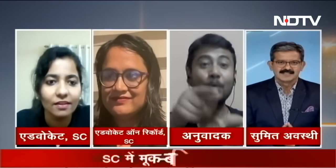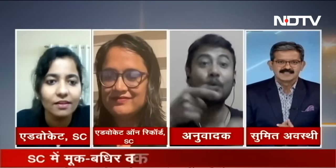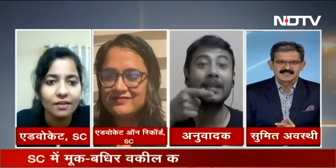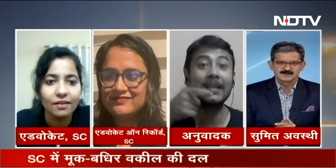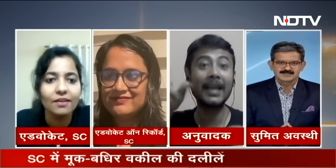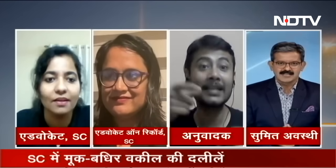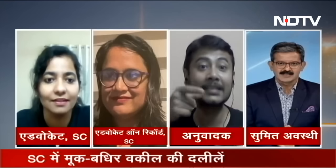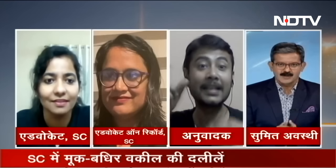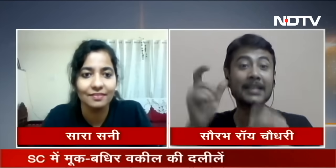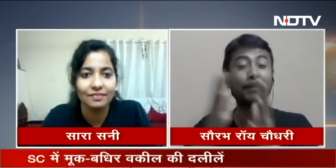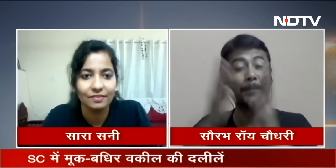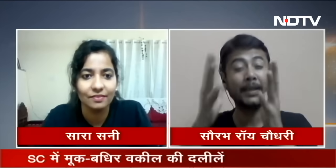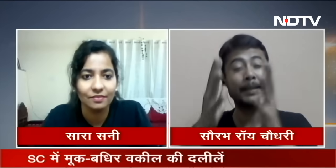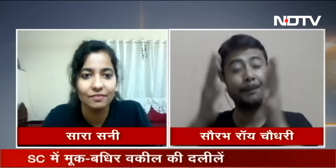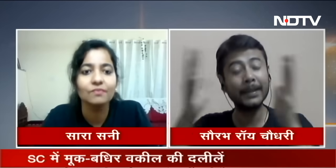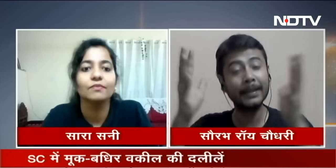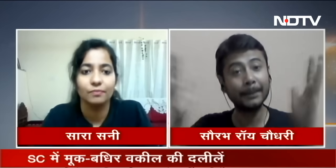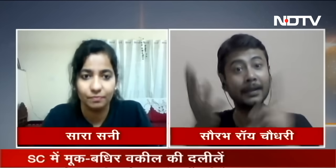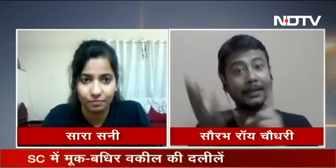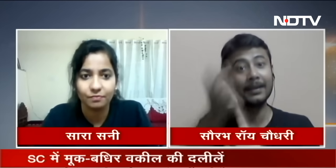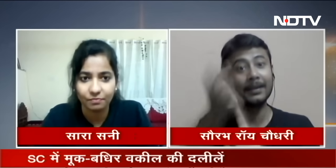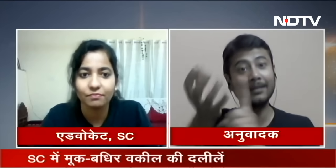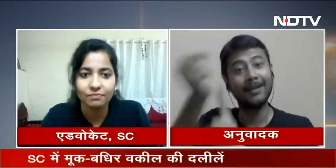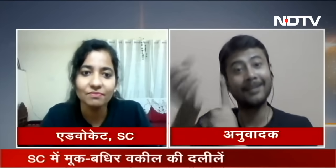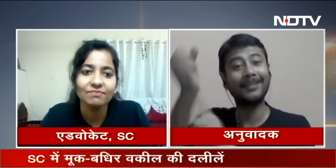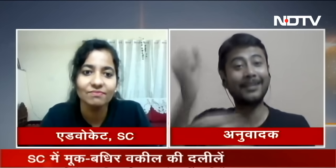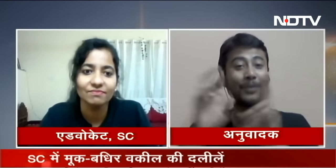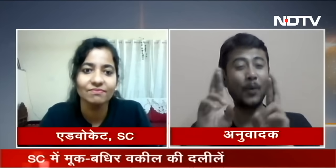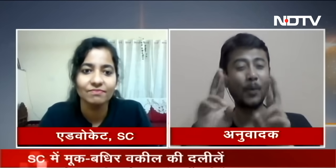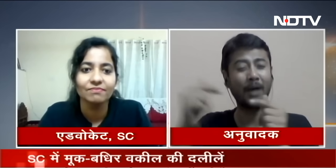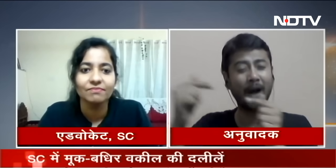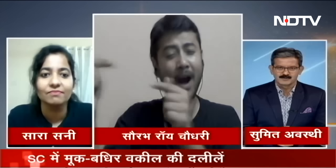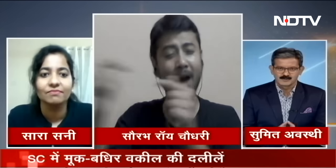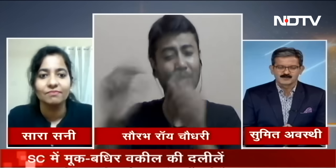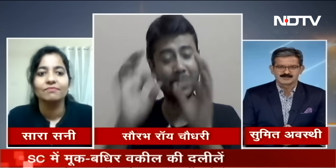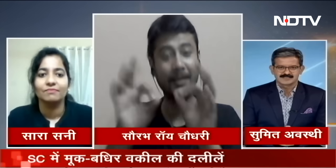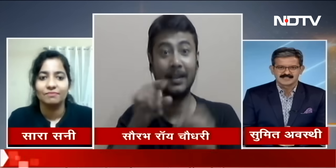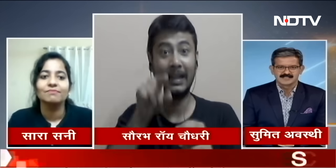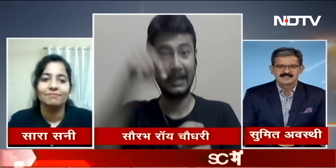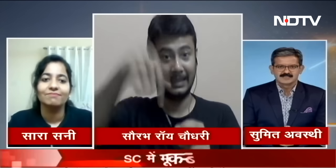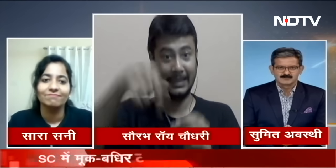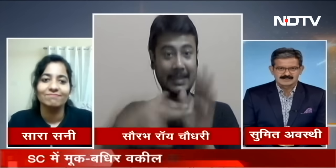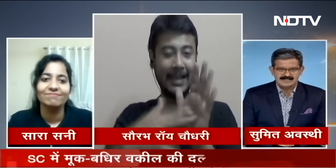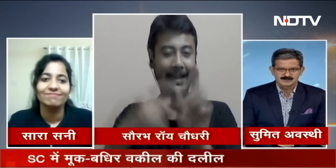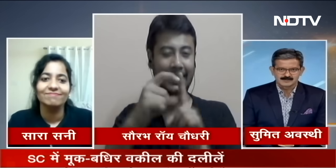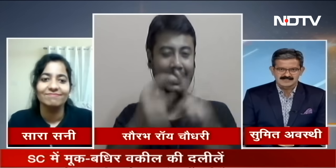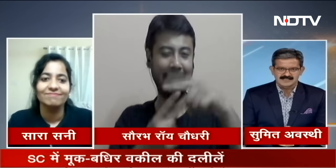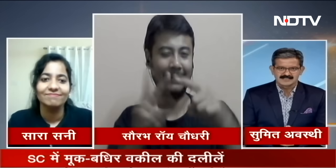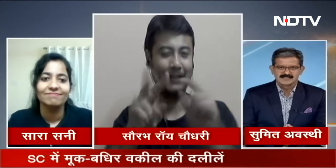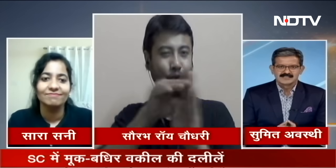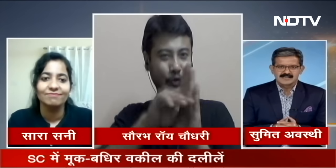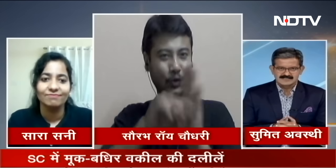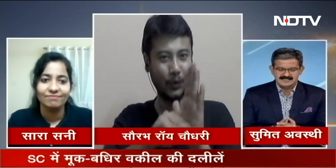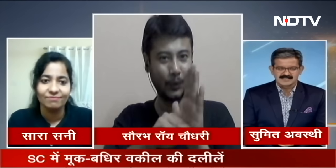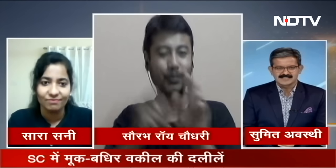सारा, हिंदुस्तान के और बच्चे जो मूक बधिर हैं वो इंस्पायर हों, और वो कोशिश करें कि वो अदालतों में